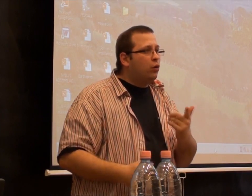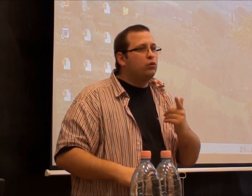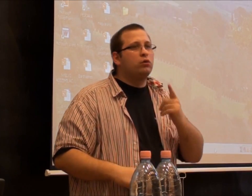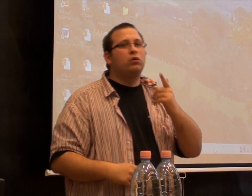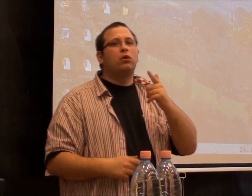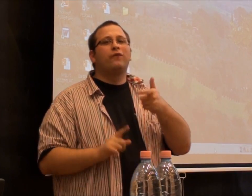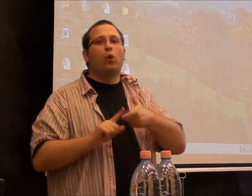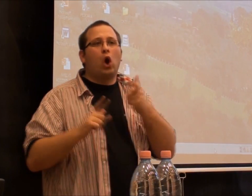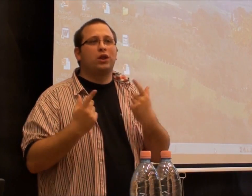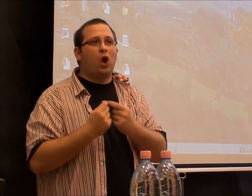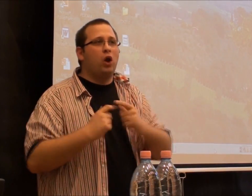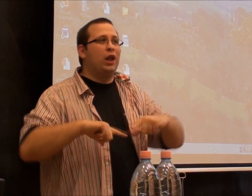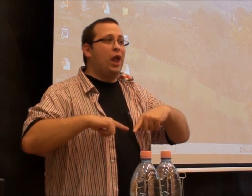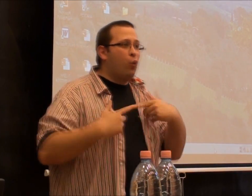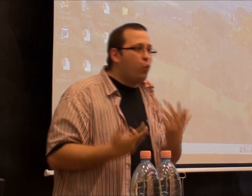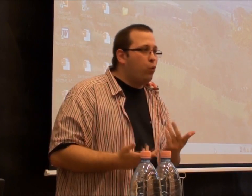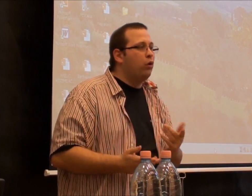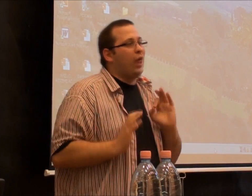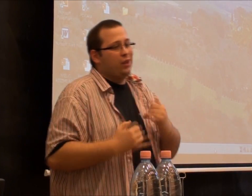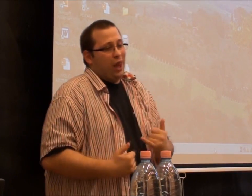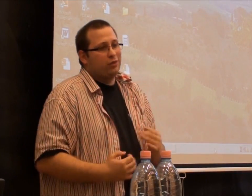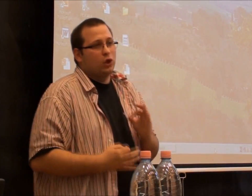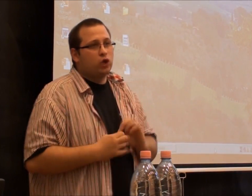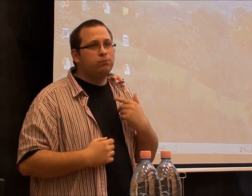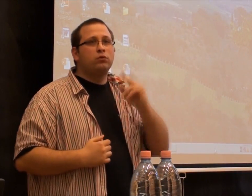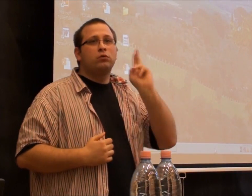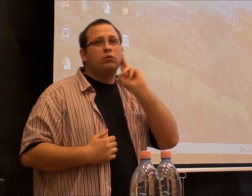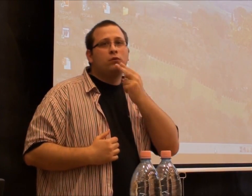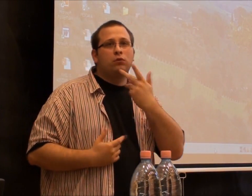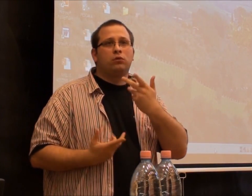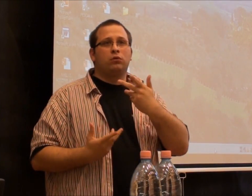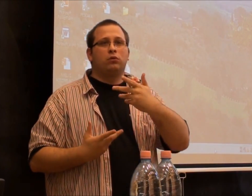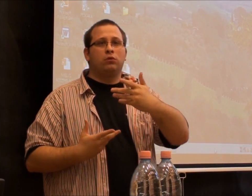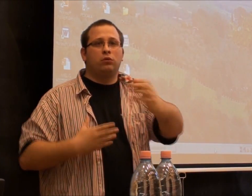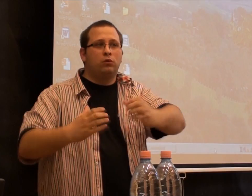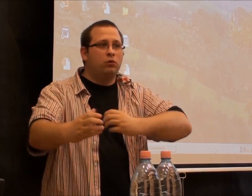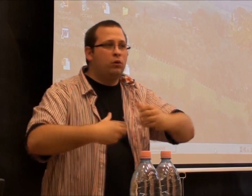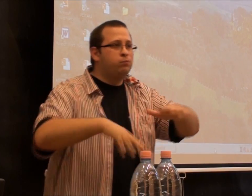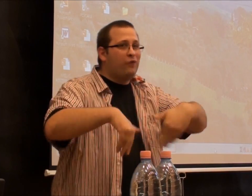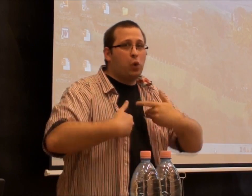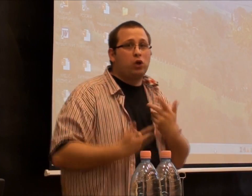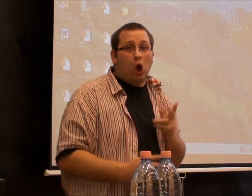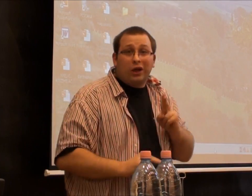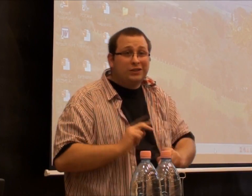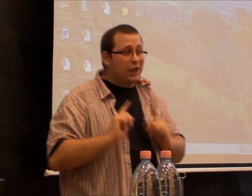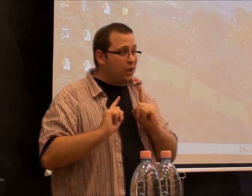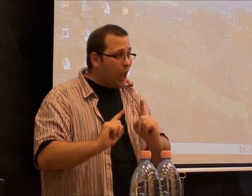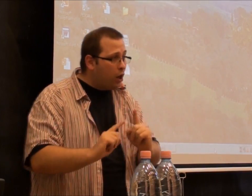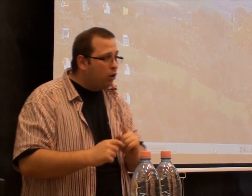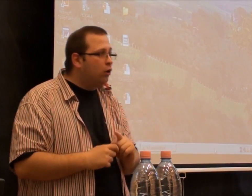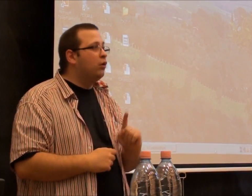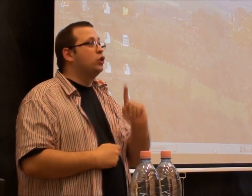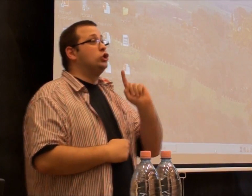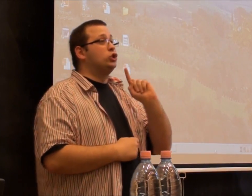készen áll arra, hogy a fogyatékkal élők, jelen esetben a siketek, siketeket